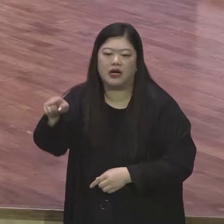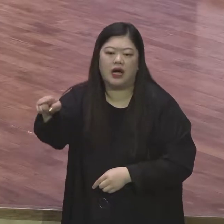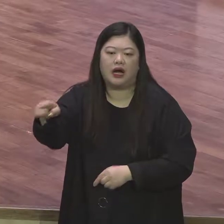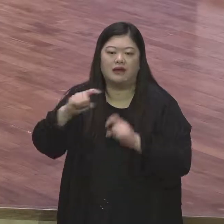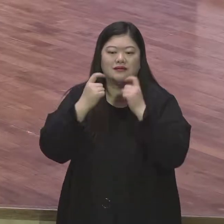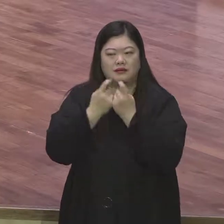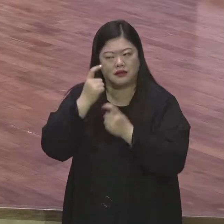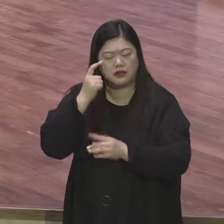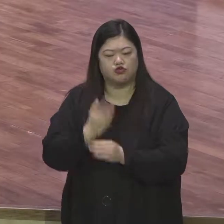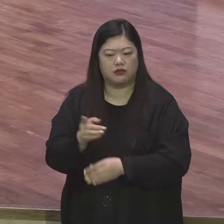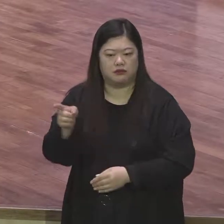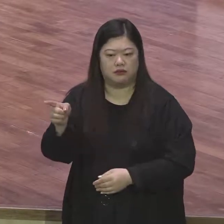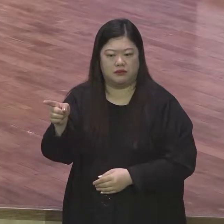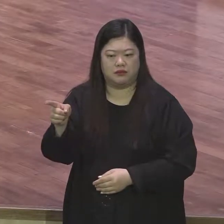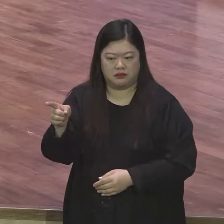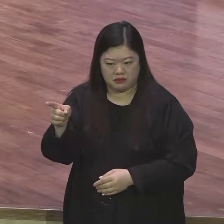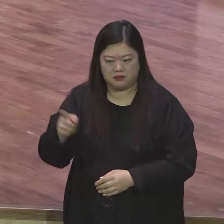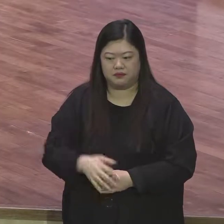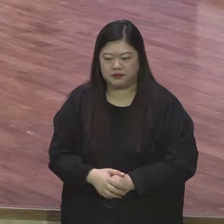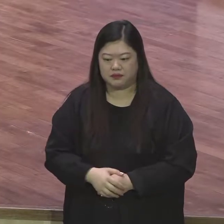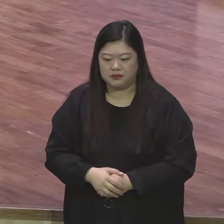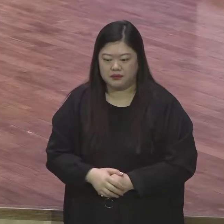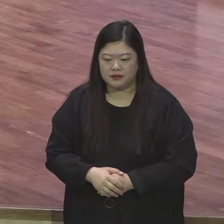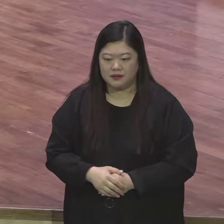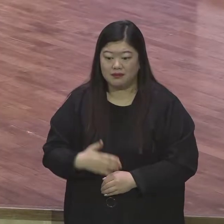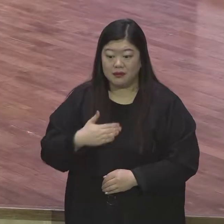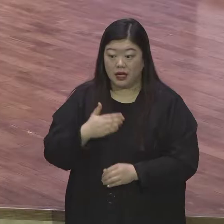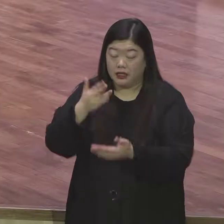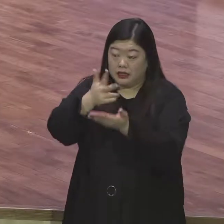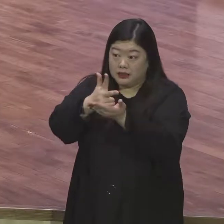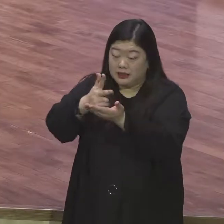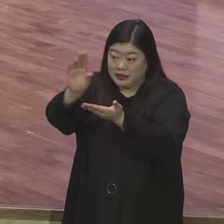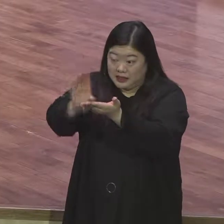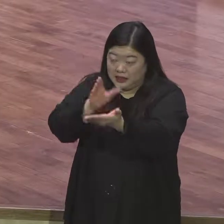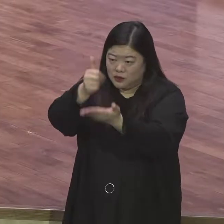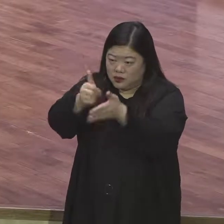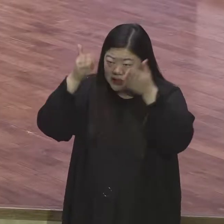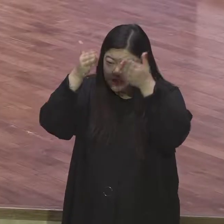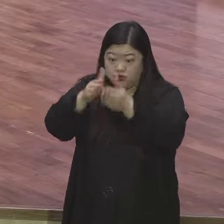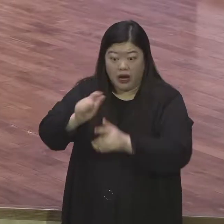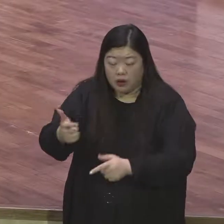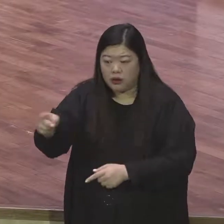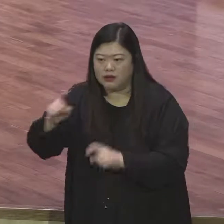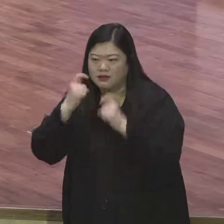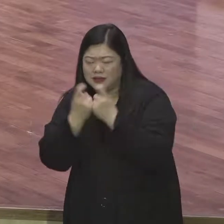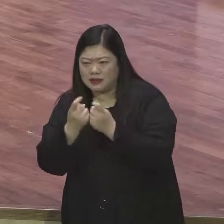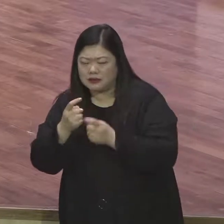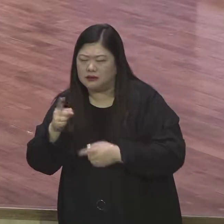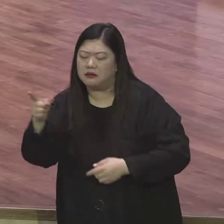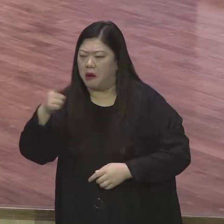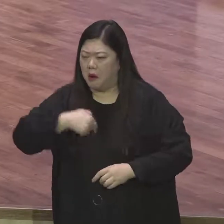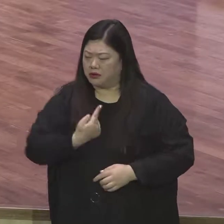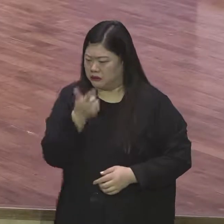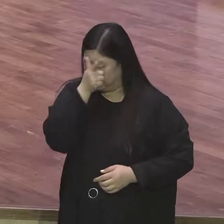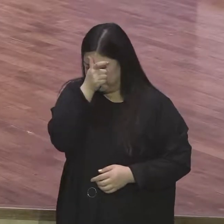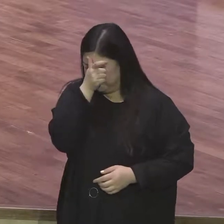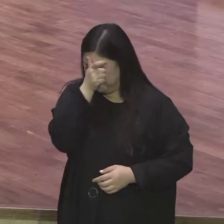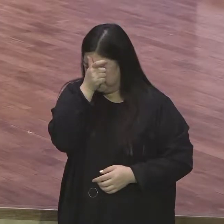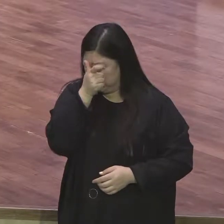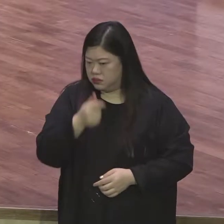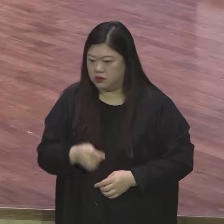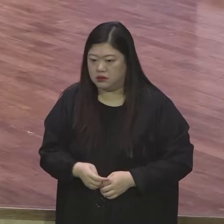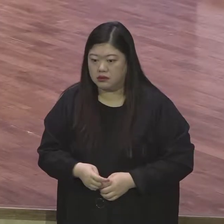뜻을 같이 하여. 아멘. 뜻을 같이 했어. 그래서 같은 열정을 나가야지. 자기 혼자요. 혼자.